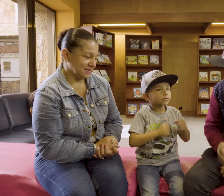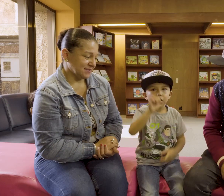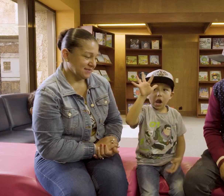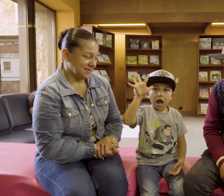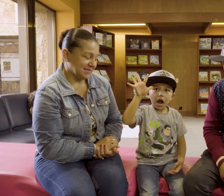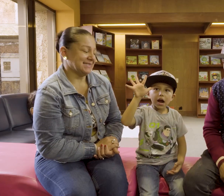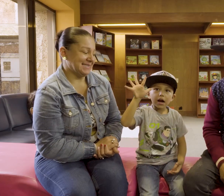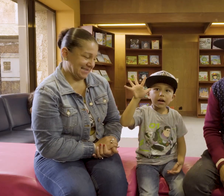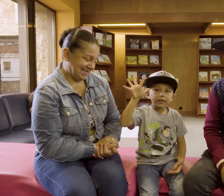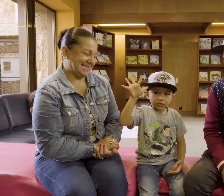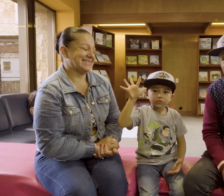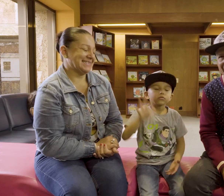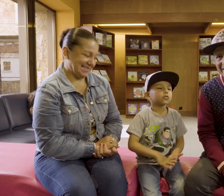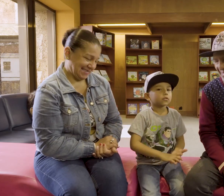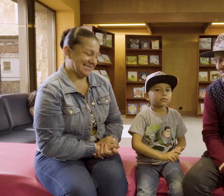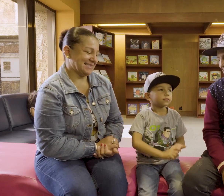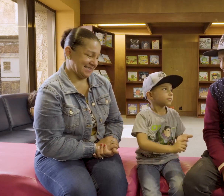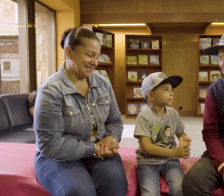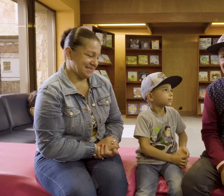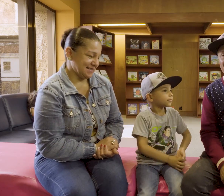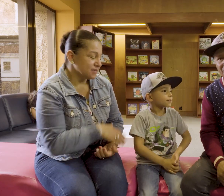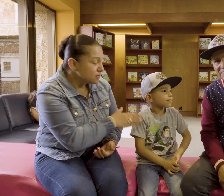¿Cuántos años tienes? Tengo 5 años.